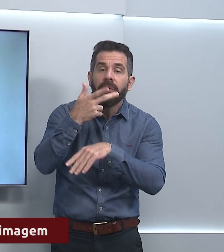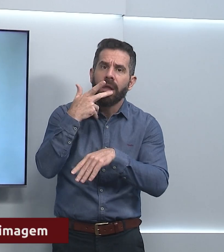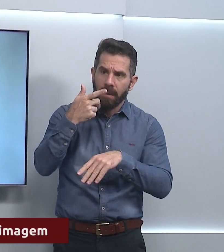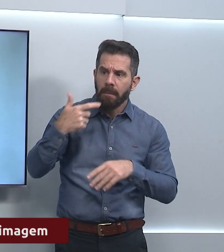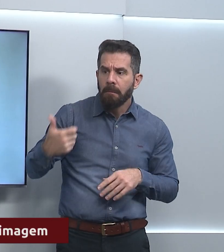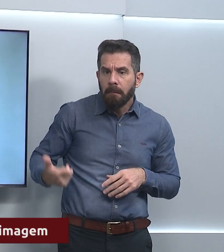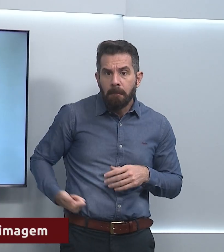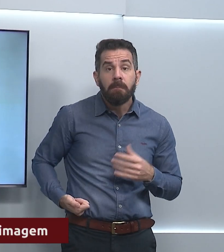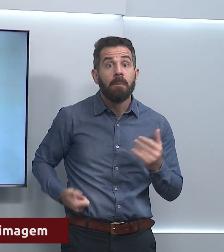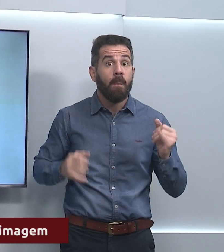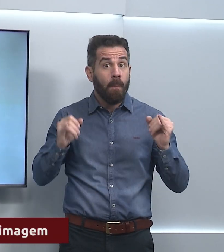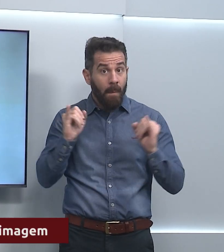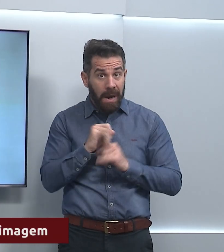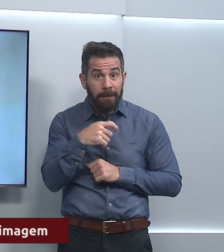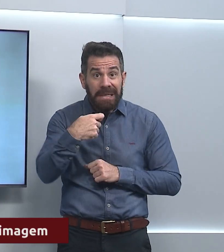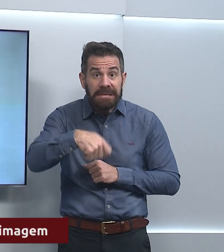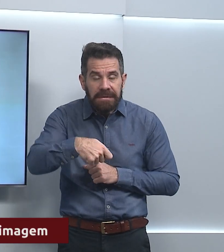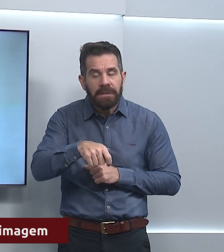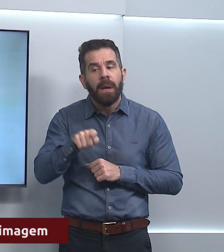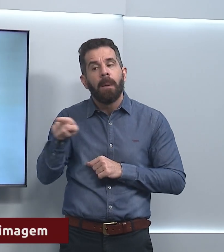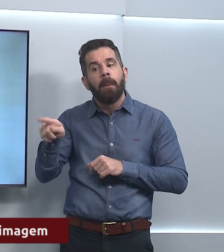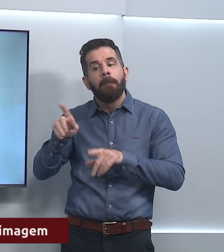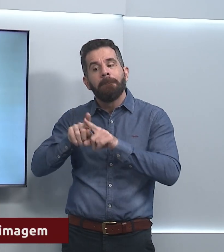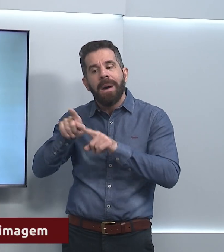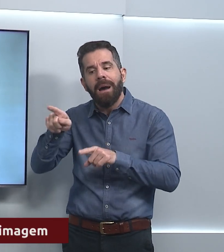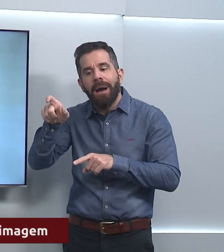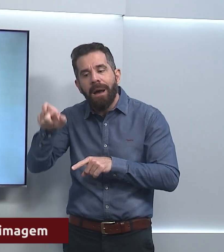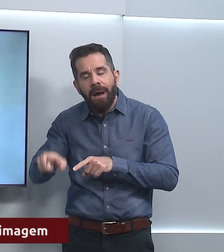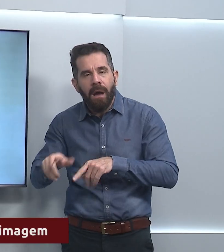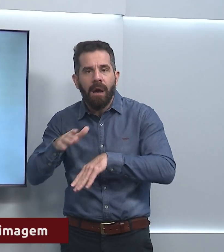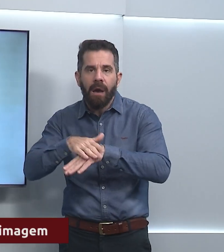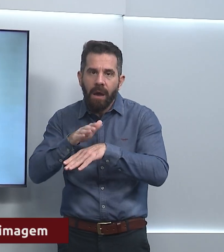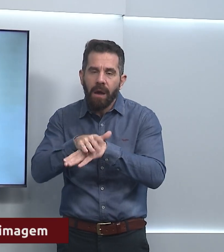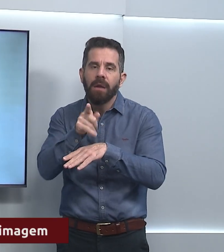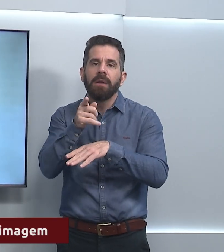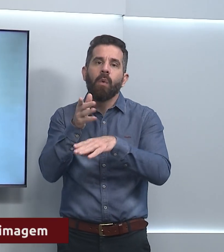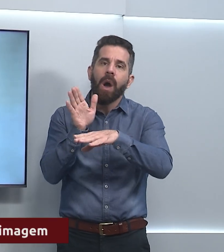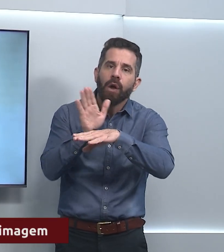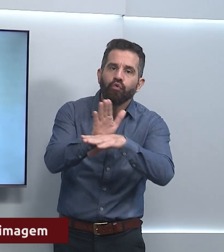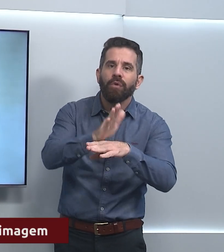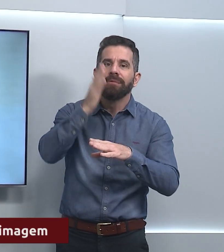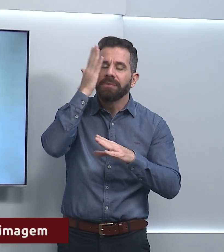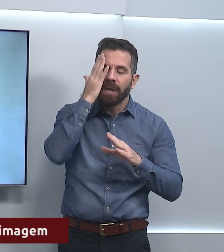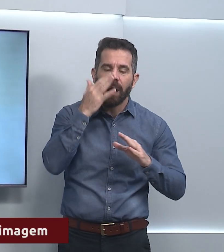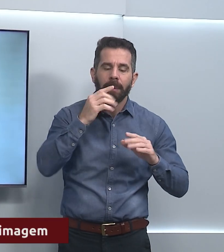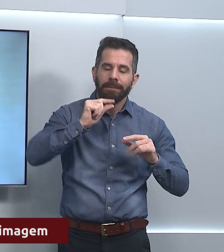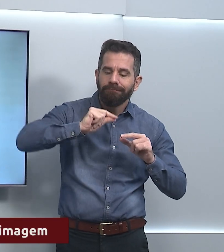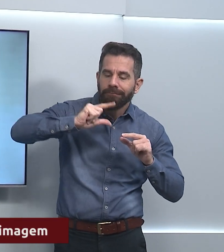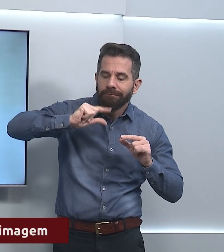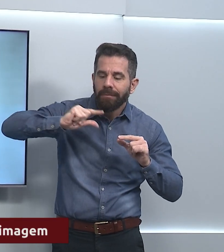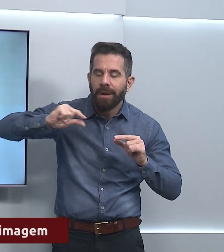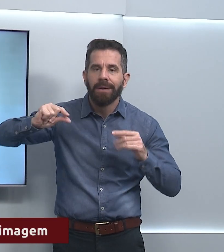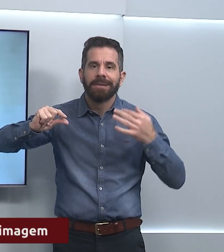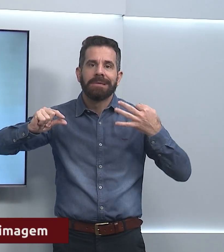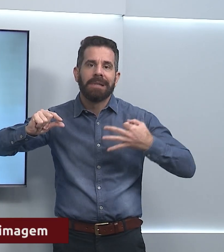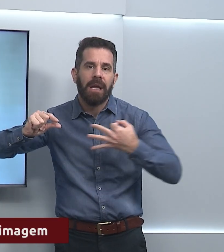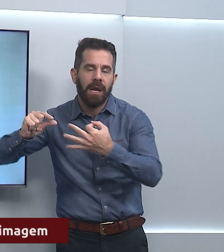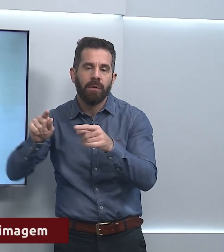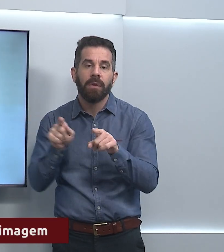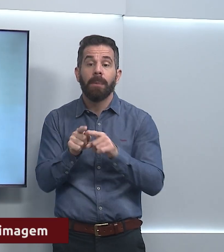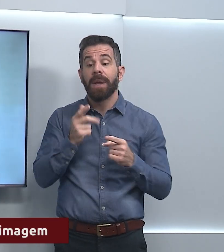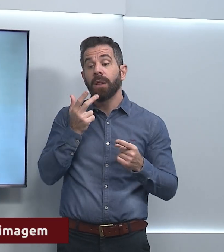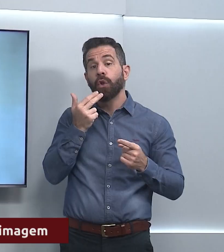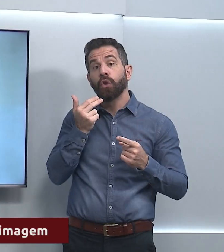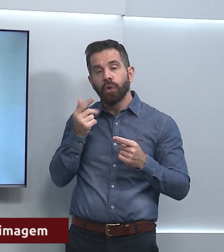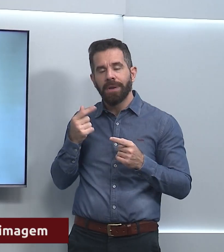vai instruir a forma correta, a evolução das doses, né? E o profissional nutricionista, por exemplo, vai te ajudar com os hábitos,